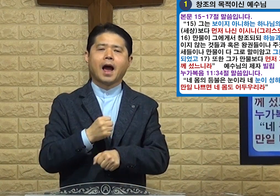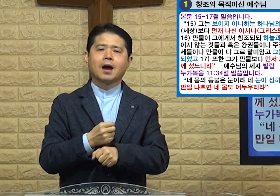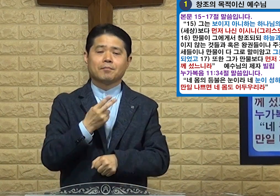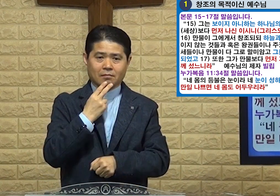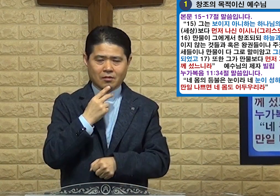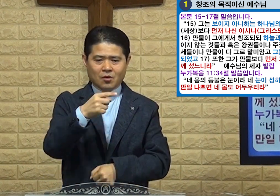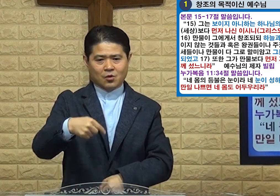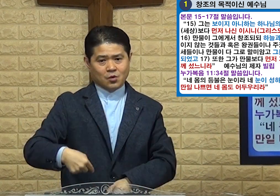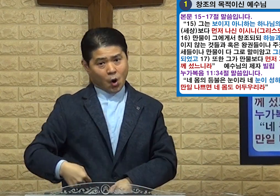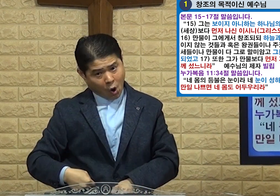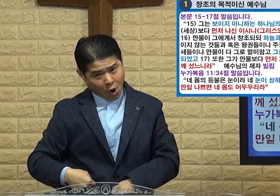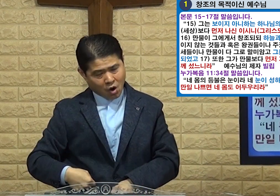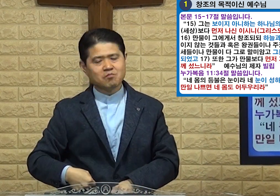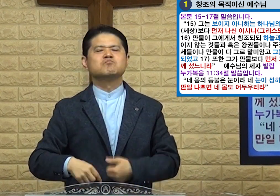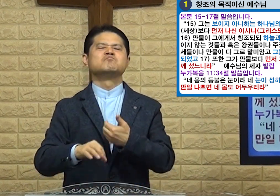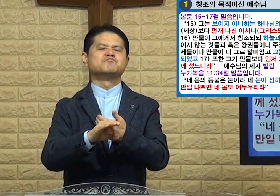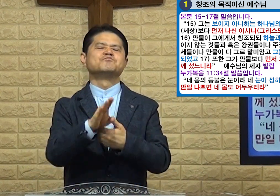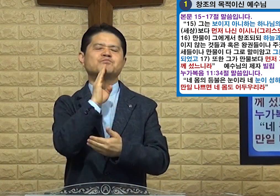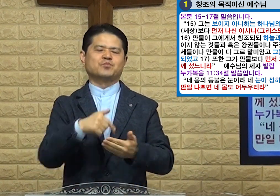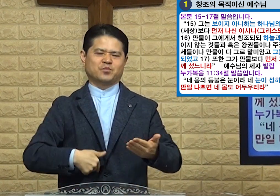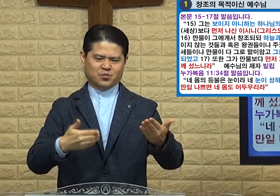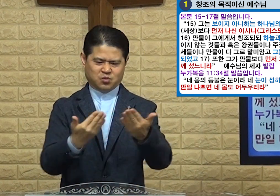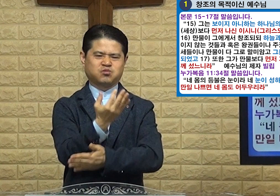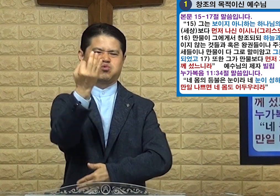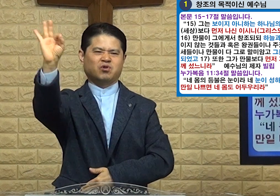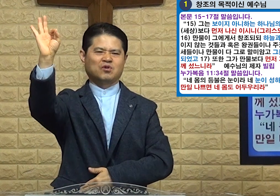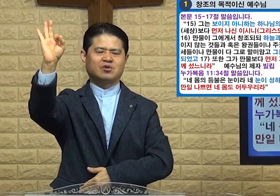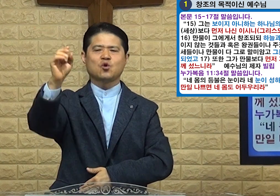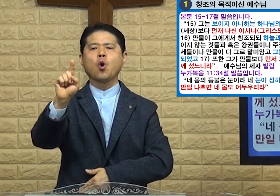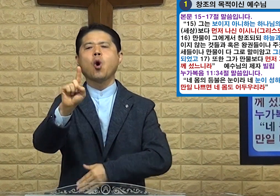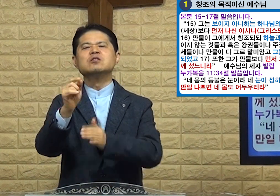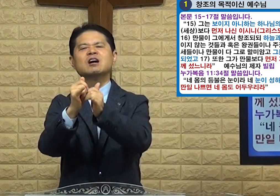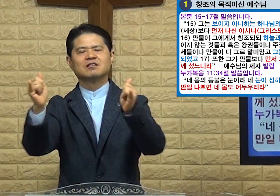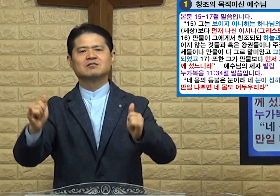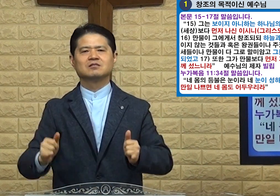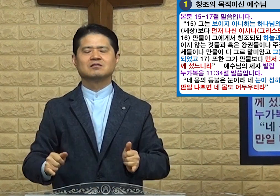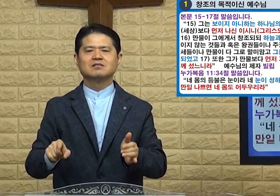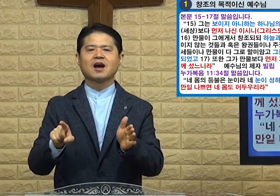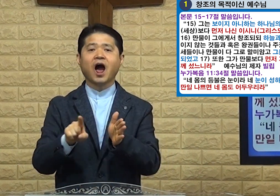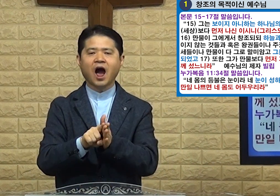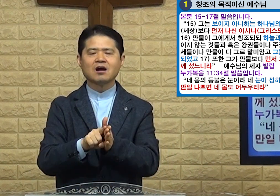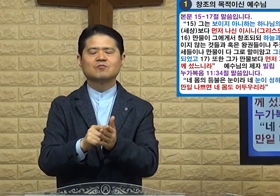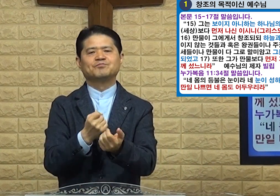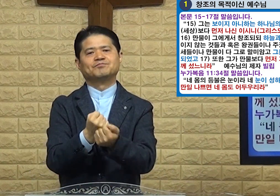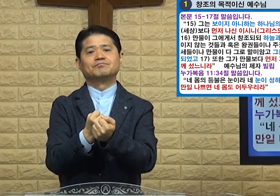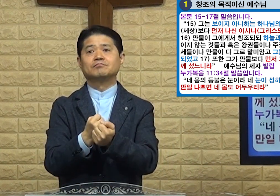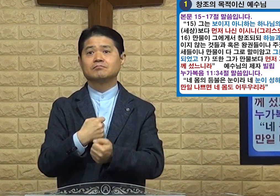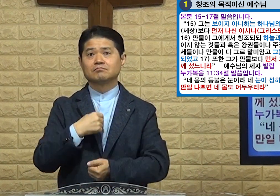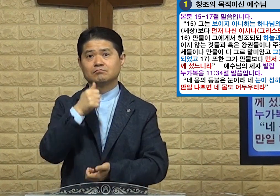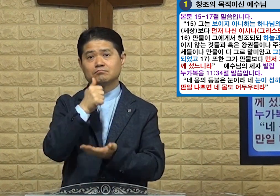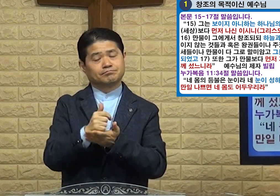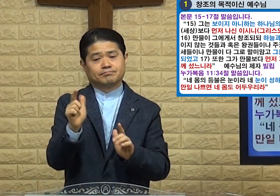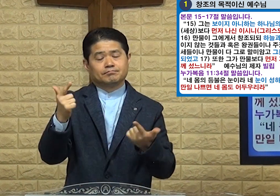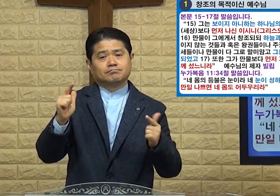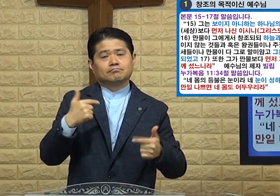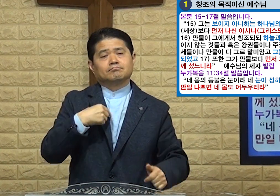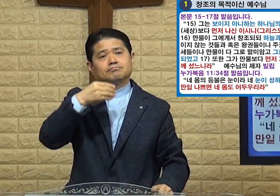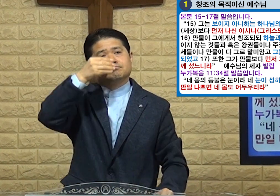아니라 정말 우리가 선한 양심으로 우리의 죄를 인정하고 그렇지만 그